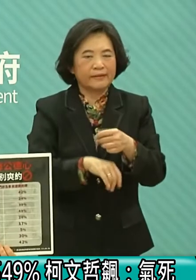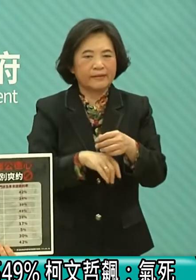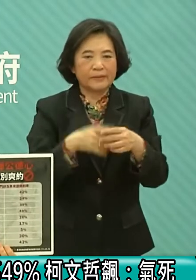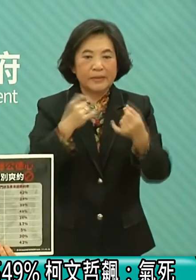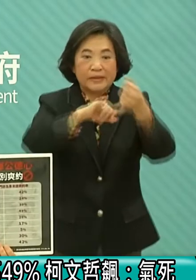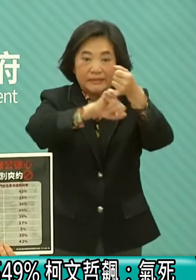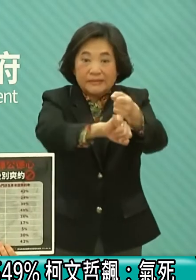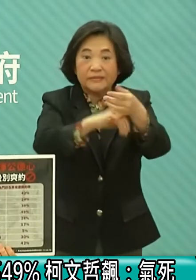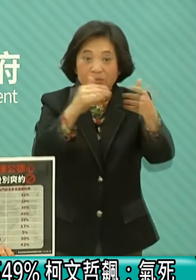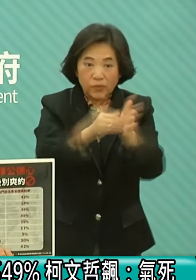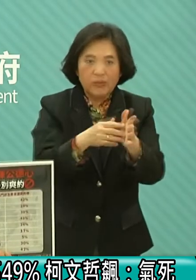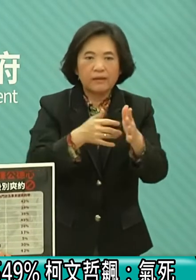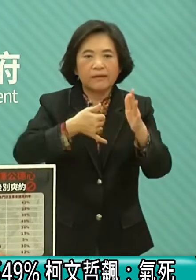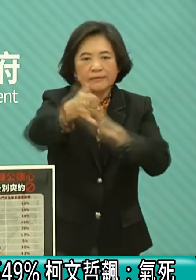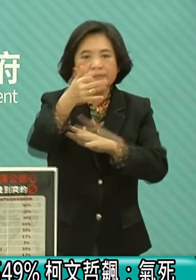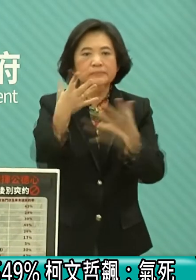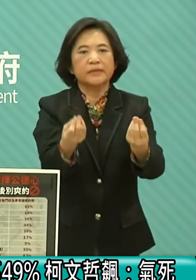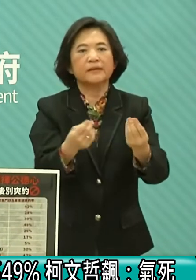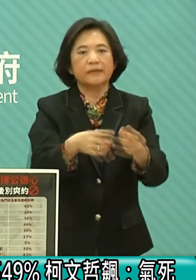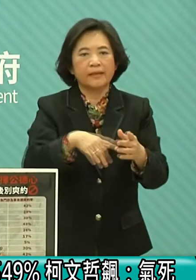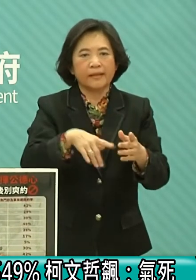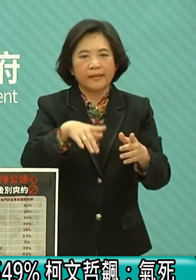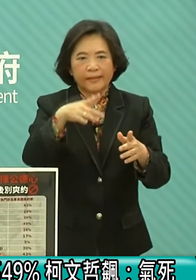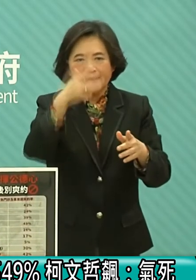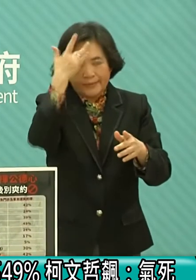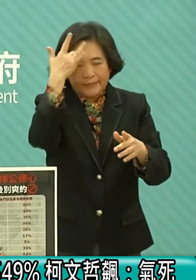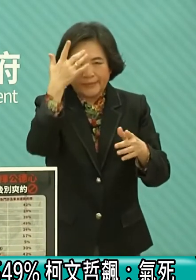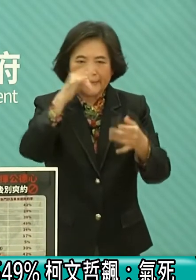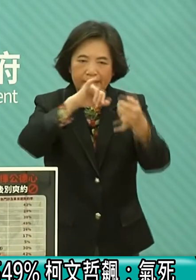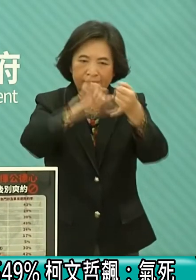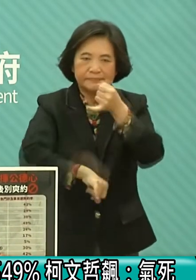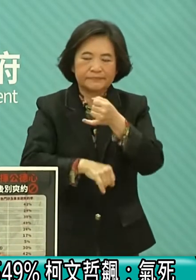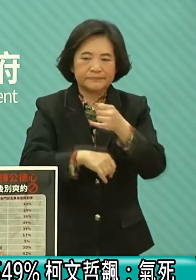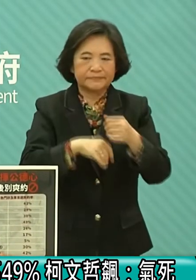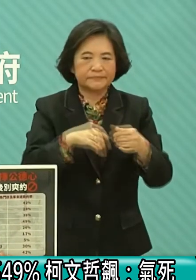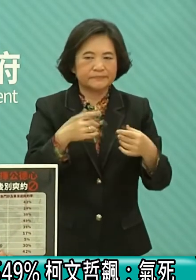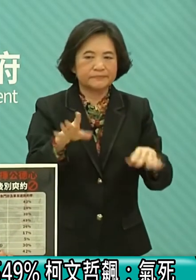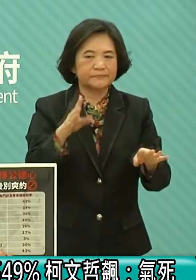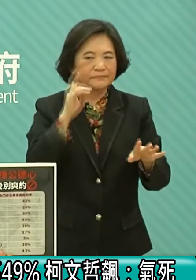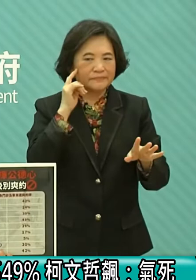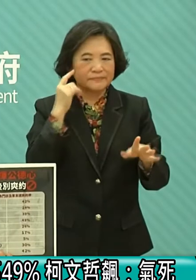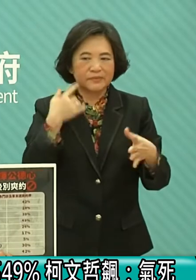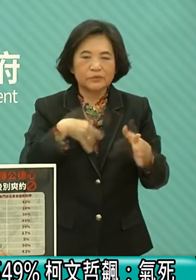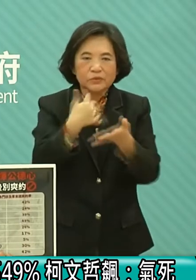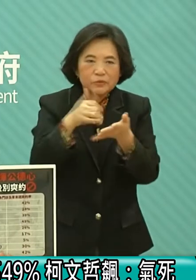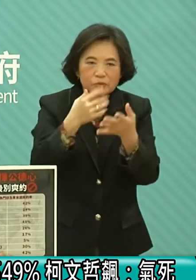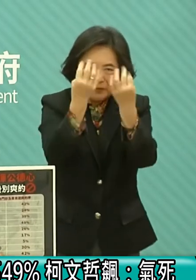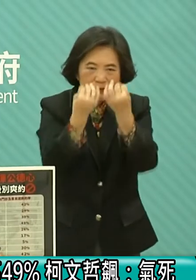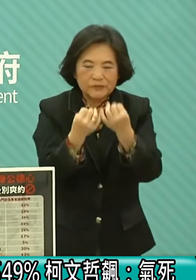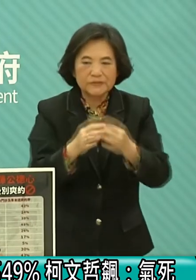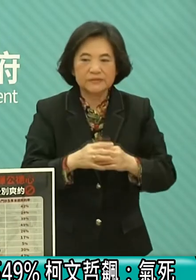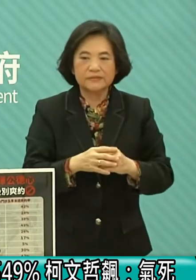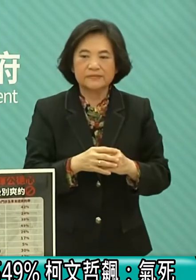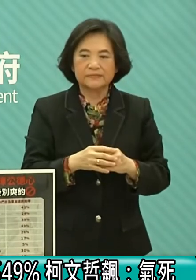太高了，你看看哦。这才忍不住了，去调统计数字出来看。